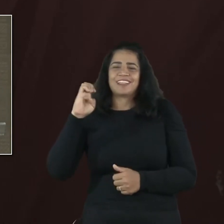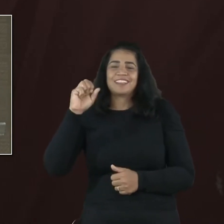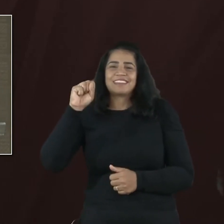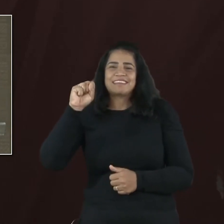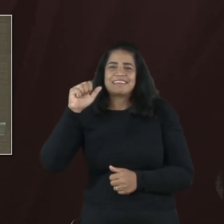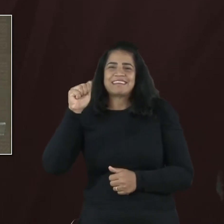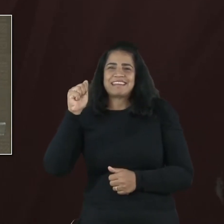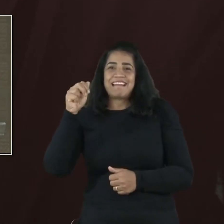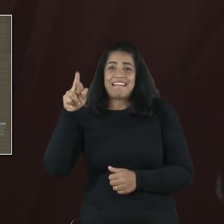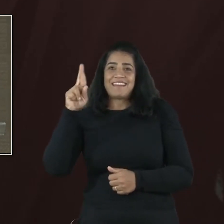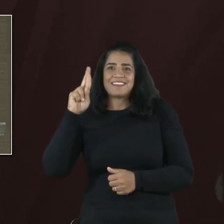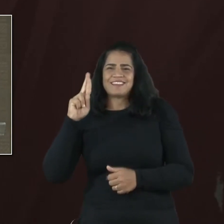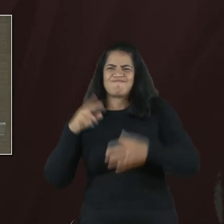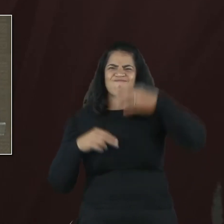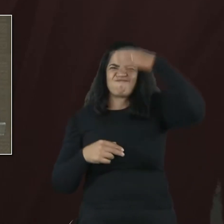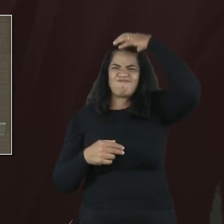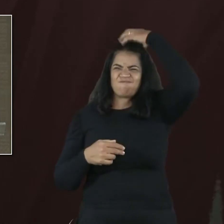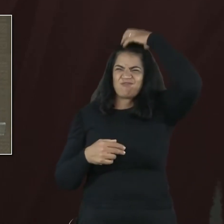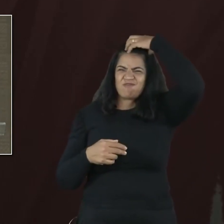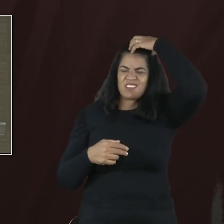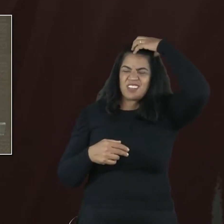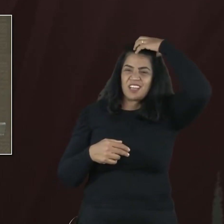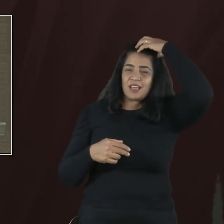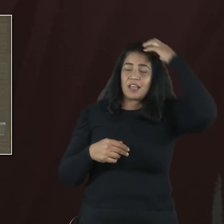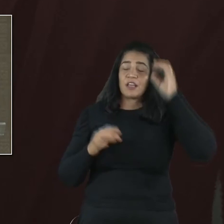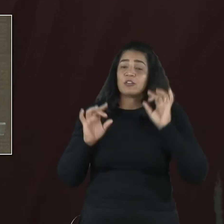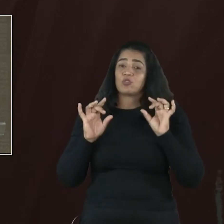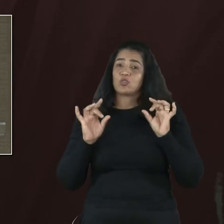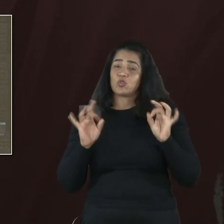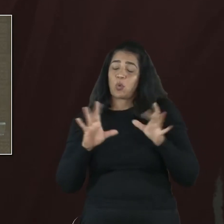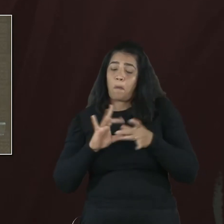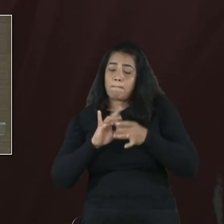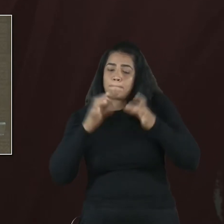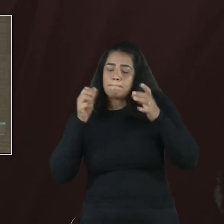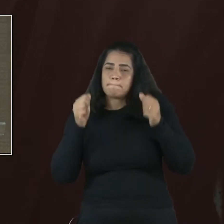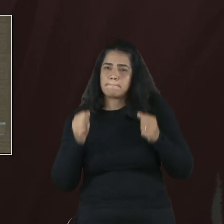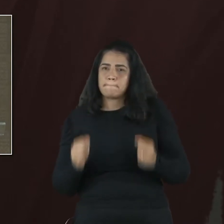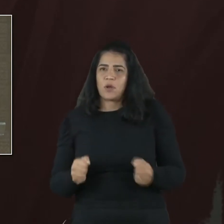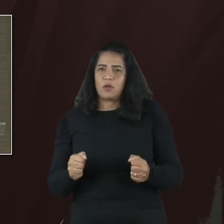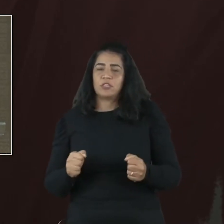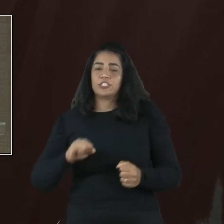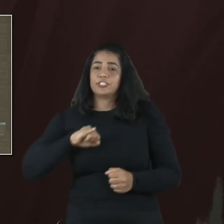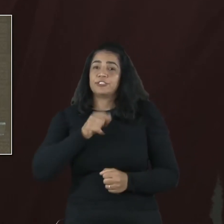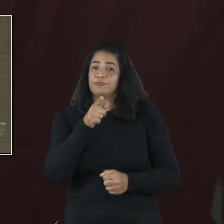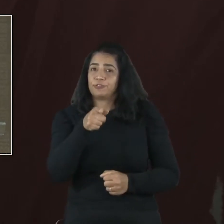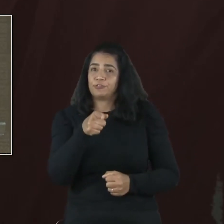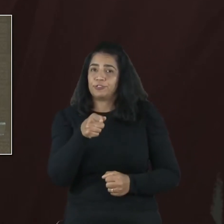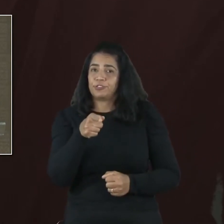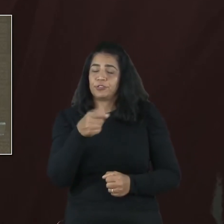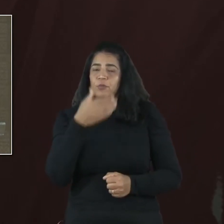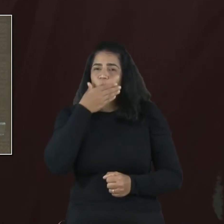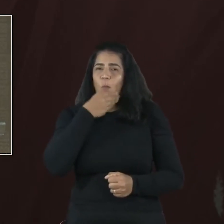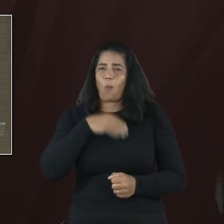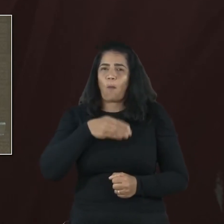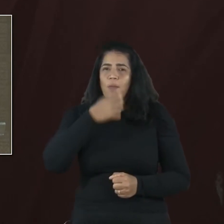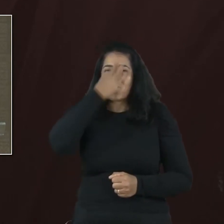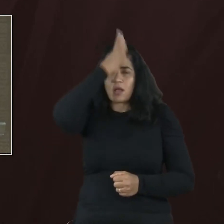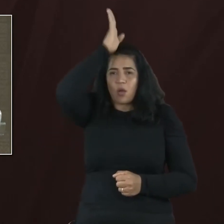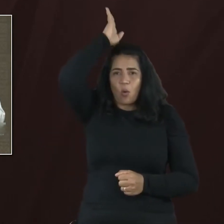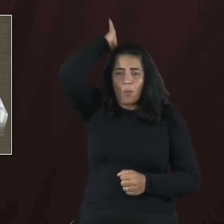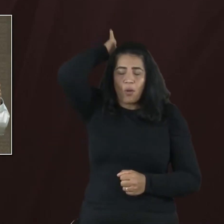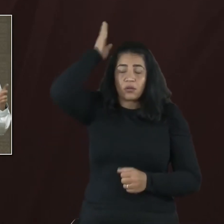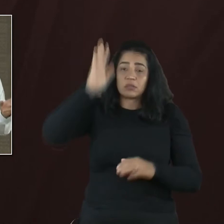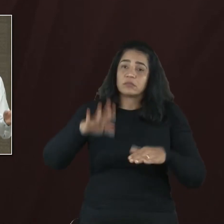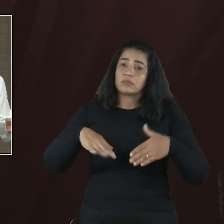cidadão romano, você não tem direito de ser julgado pelo tribunal imperial. Então Paulo usou